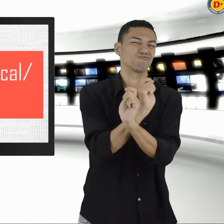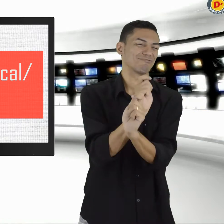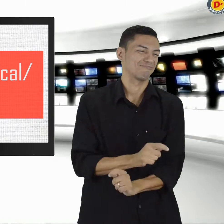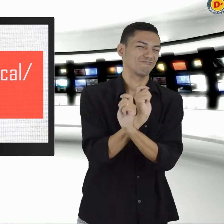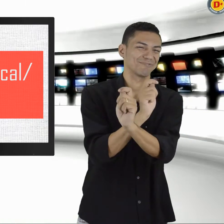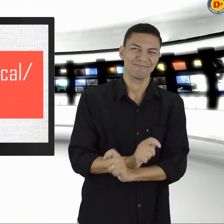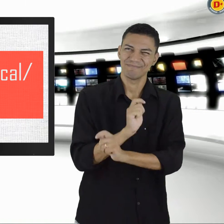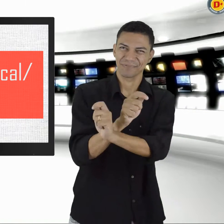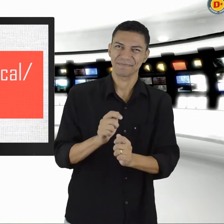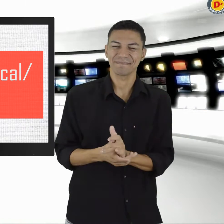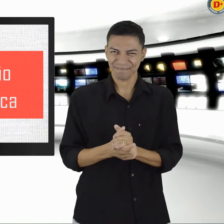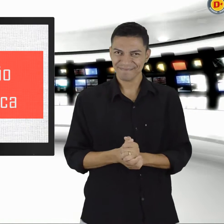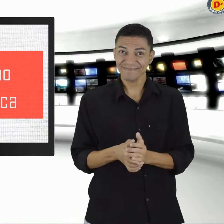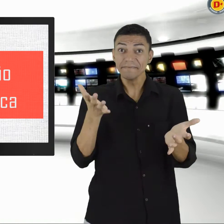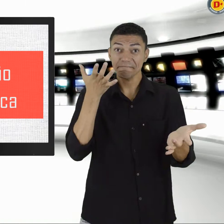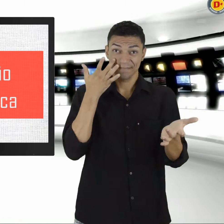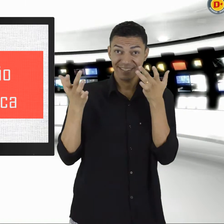Teatro, expressão corporal e artística.